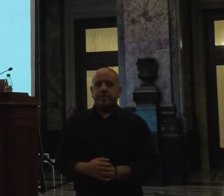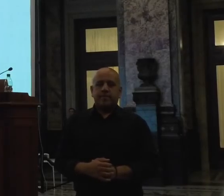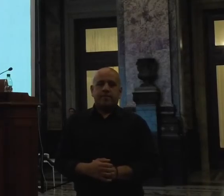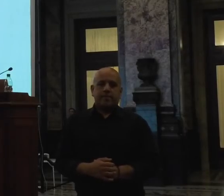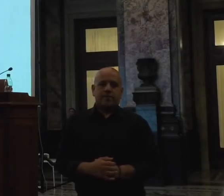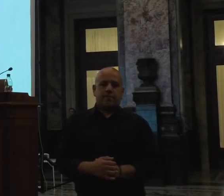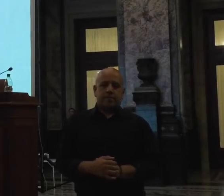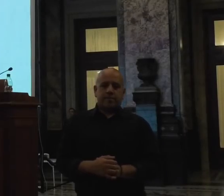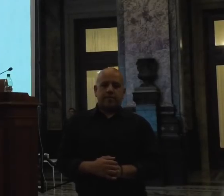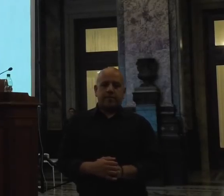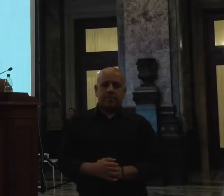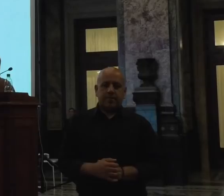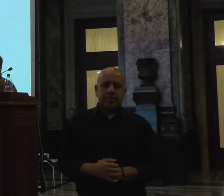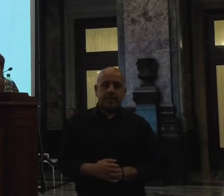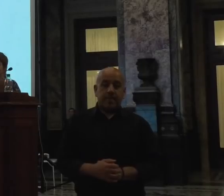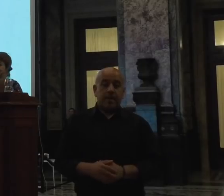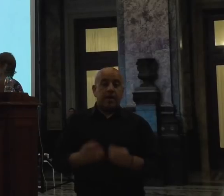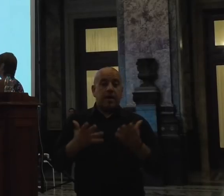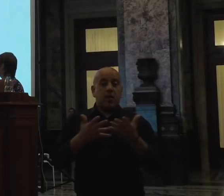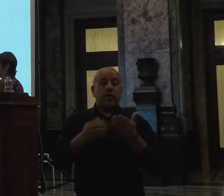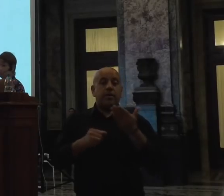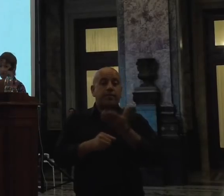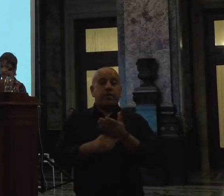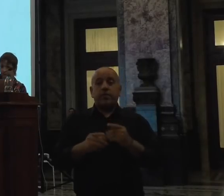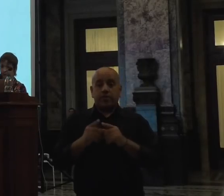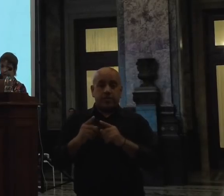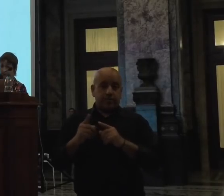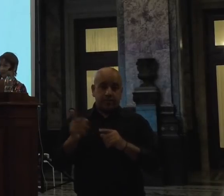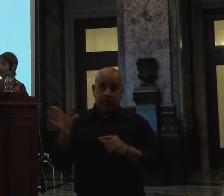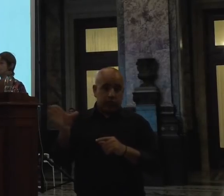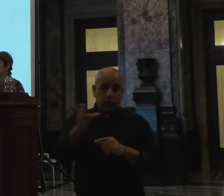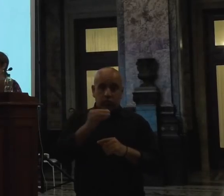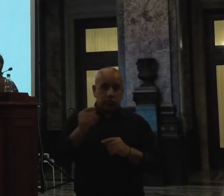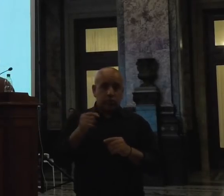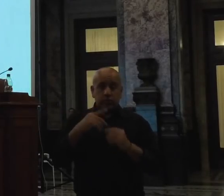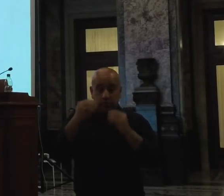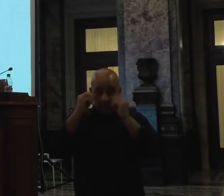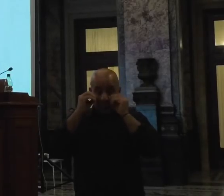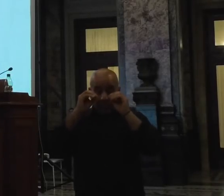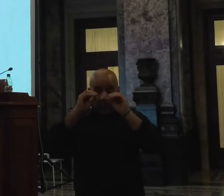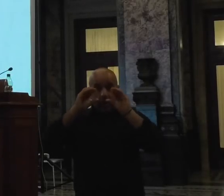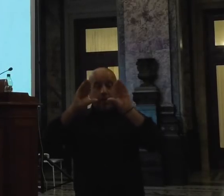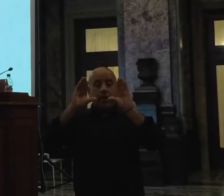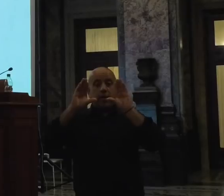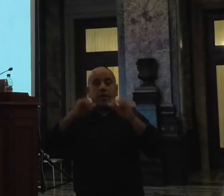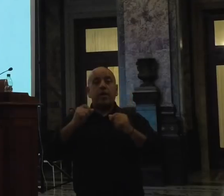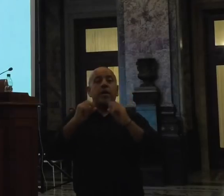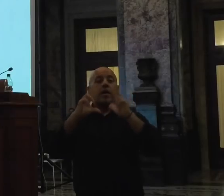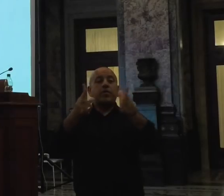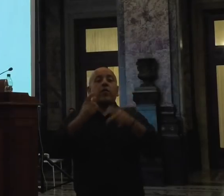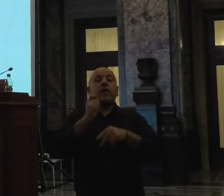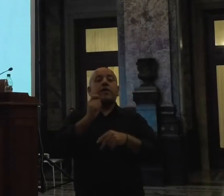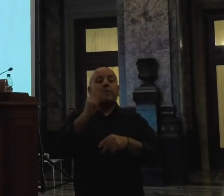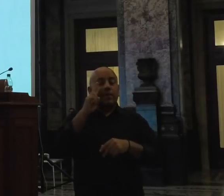Sí. Ahora les voy a pedir a todos que abran los ojos y al unísono van a decir a quién